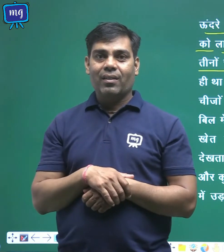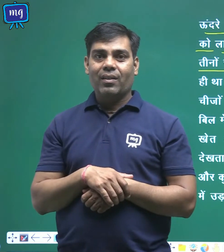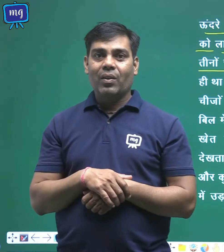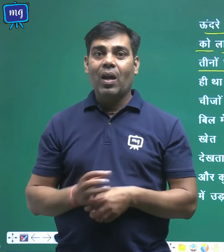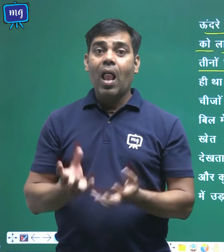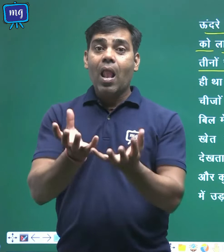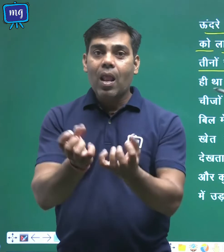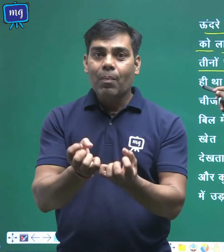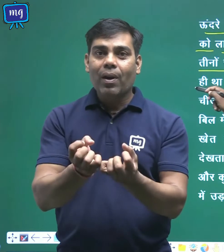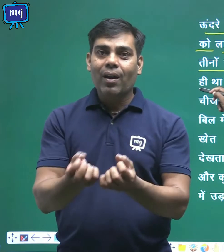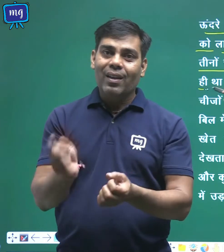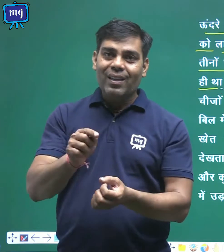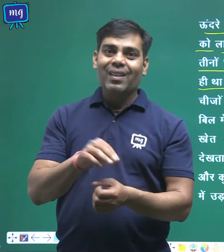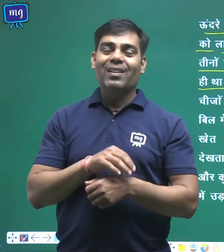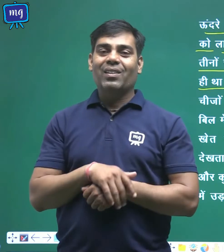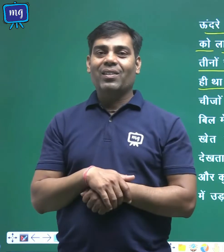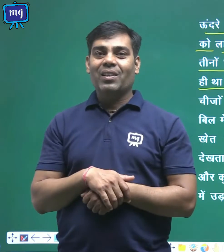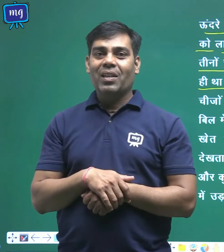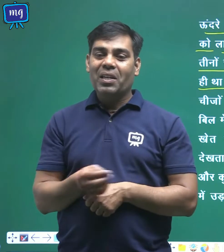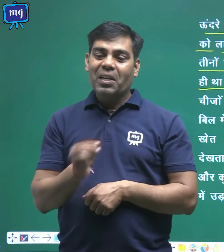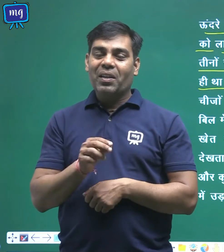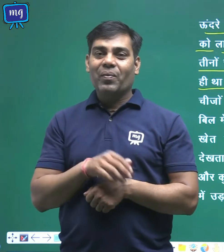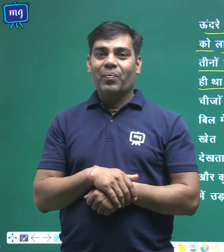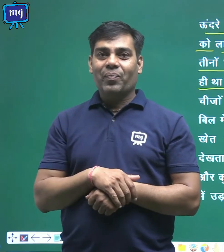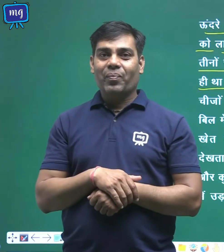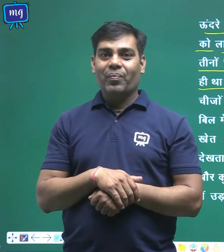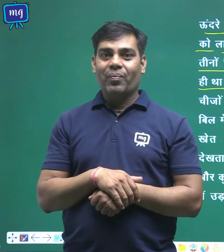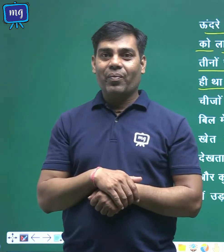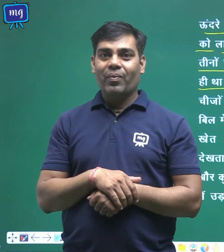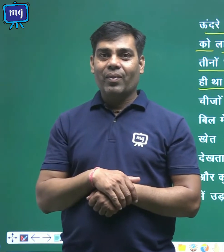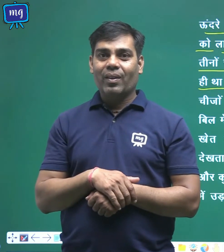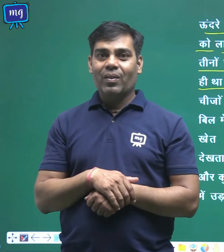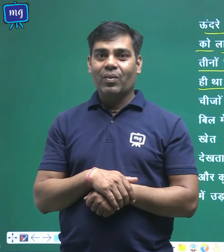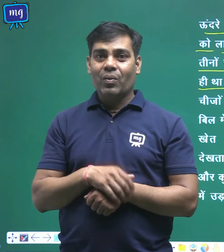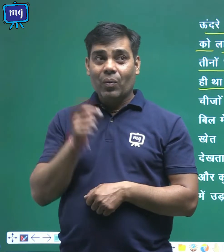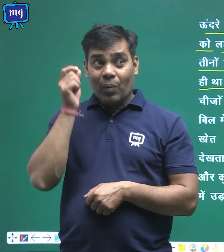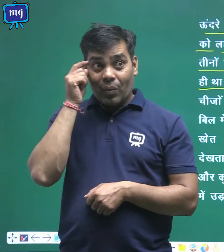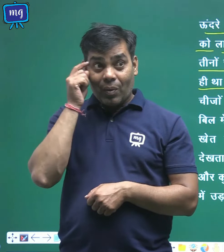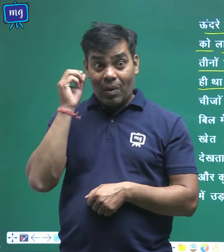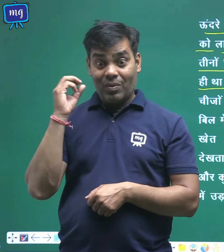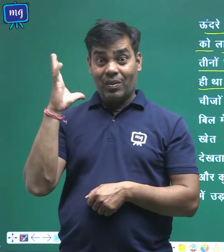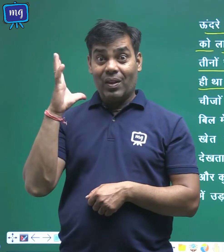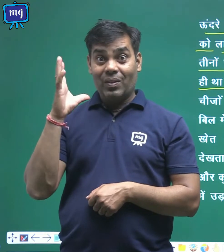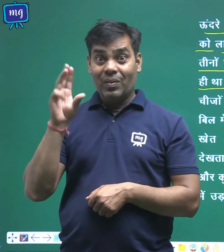लपका ही था कि होशियार उंदरा